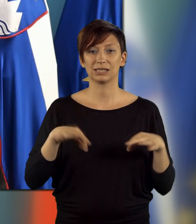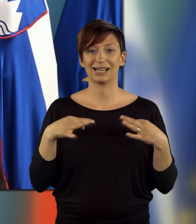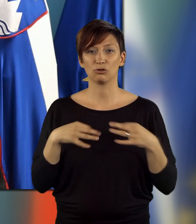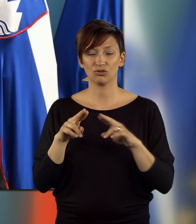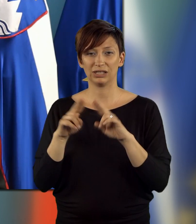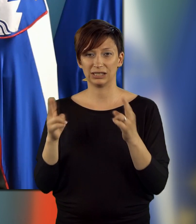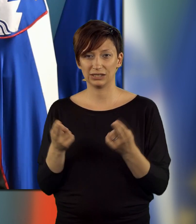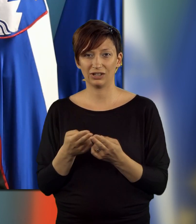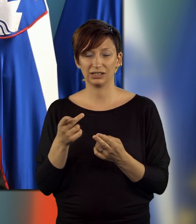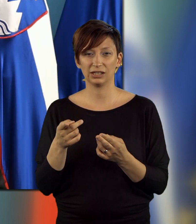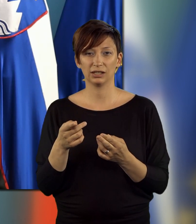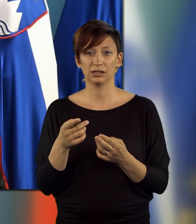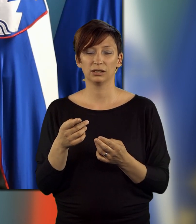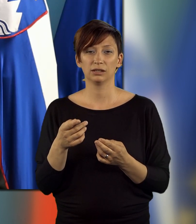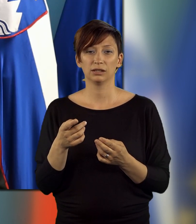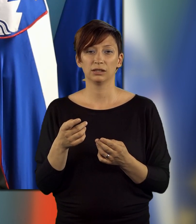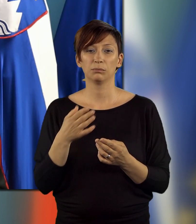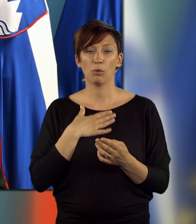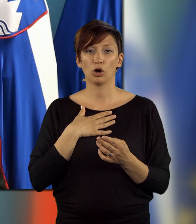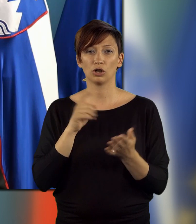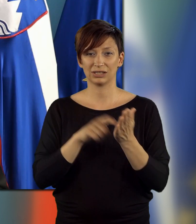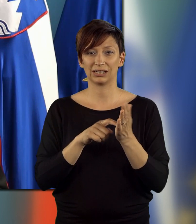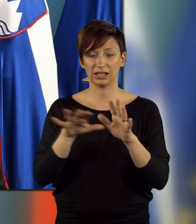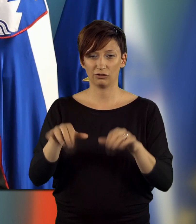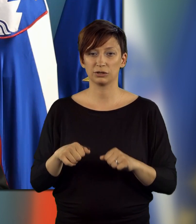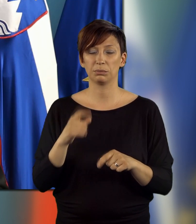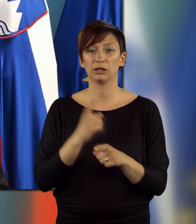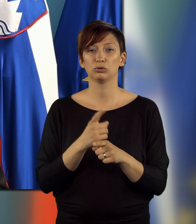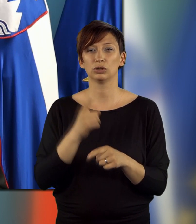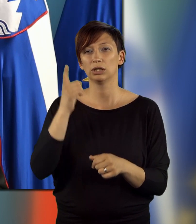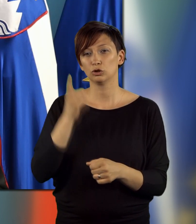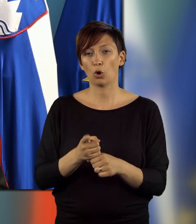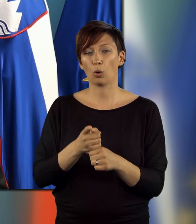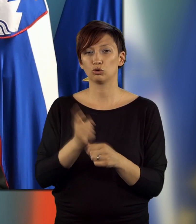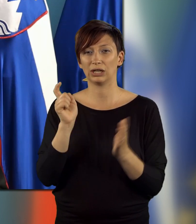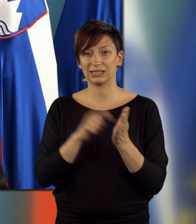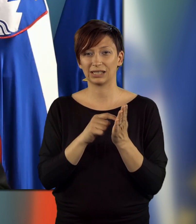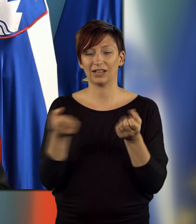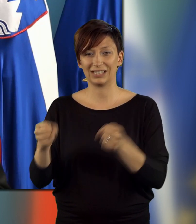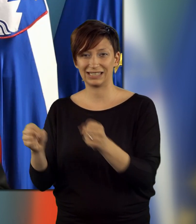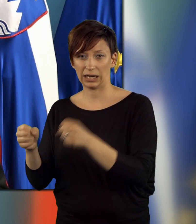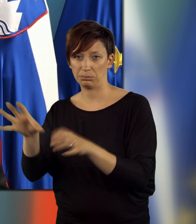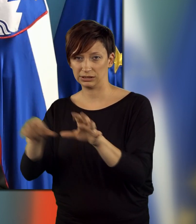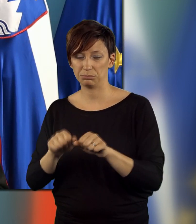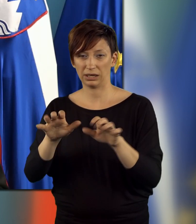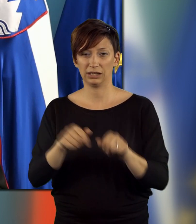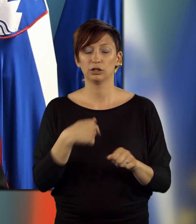zdravstvenega sveta, ki je na moje zahtevo sprejel tudi določene zahteve in